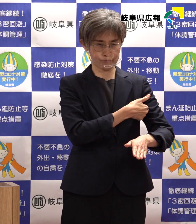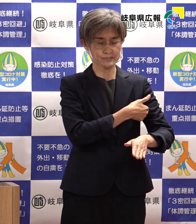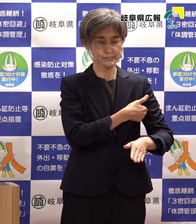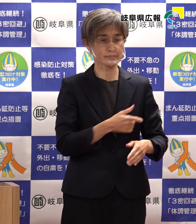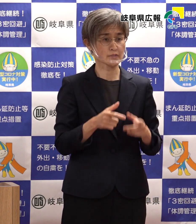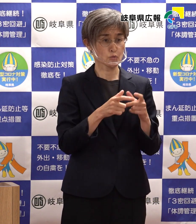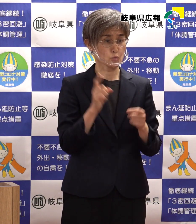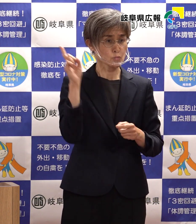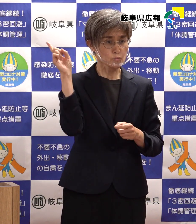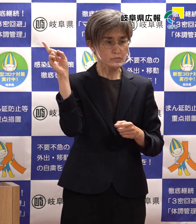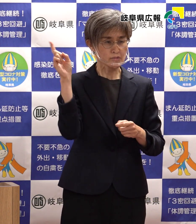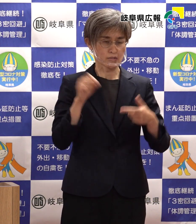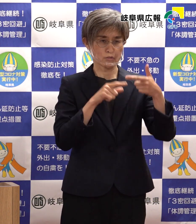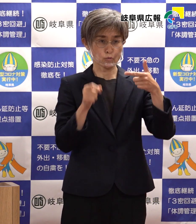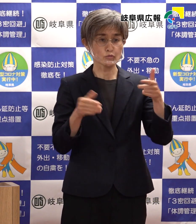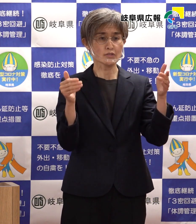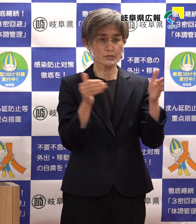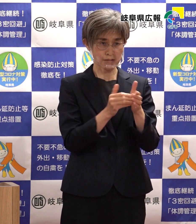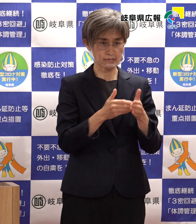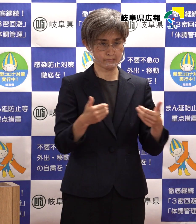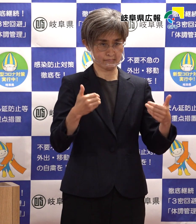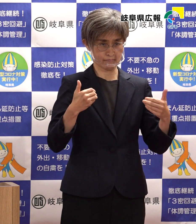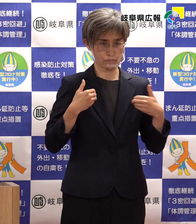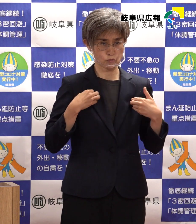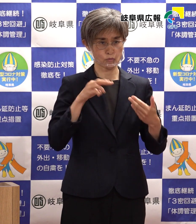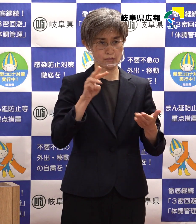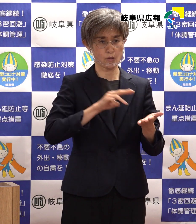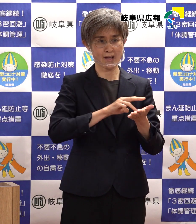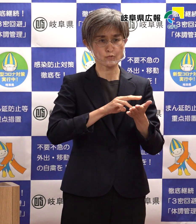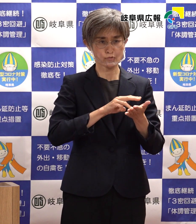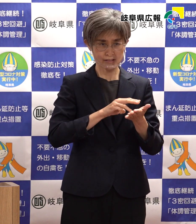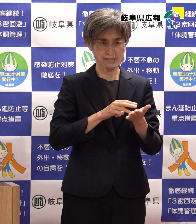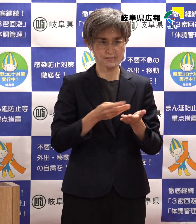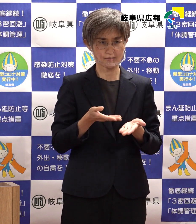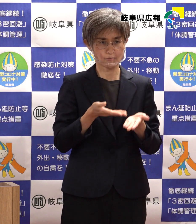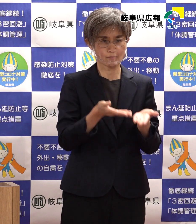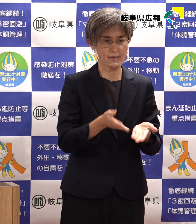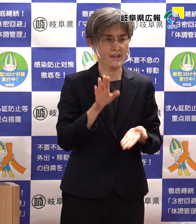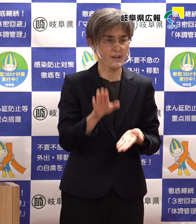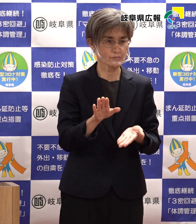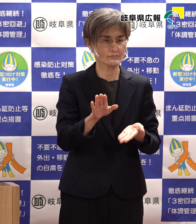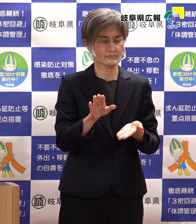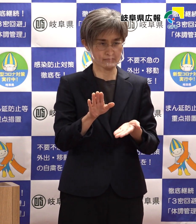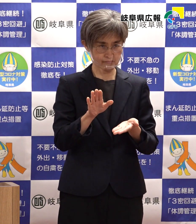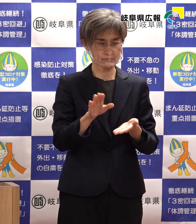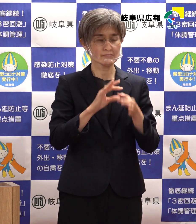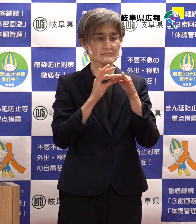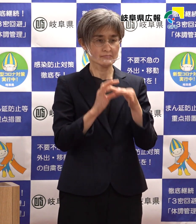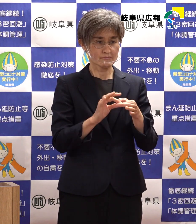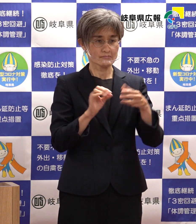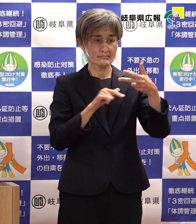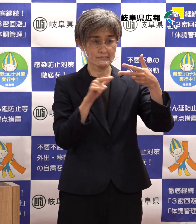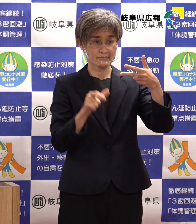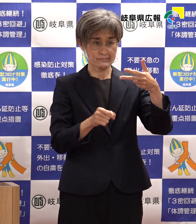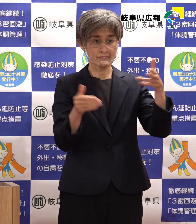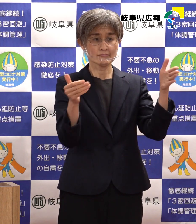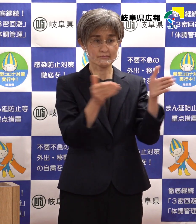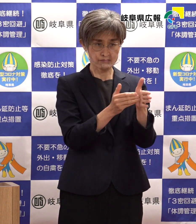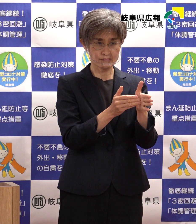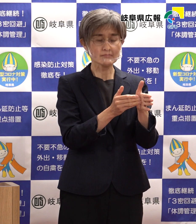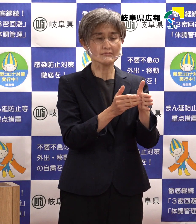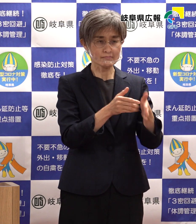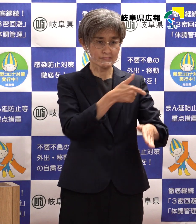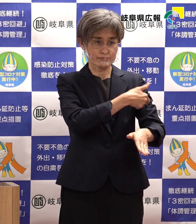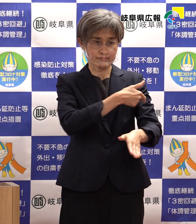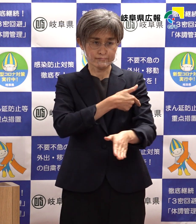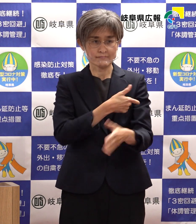までに必要なワクチンは供給すると。よって、7月末までに接種を完了するようにと、